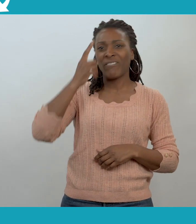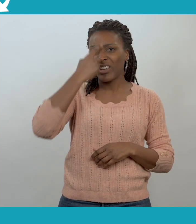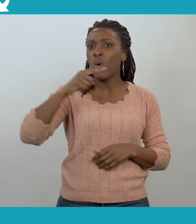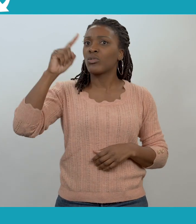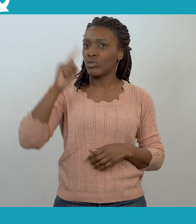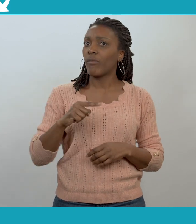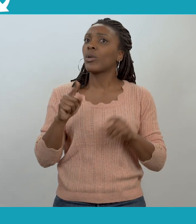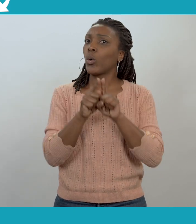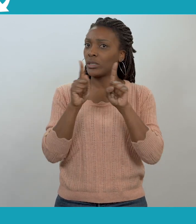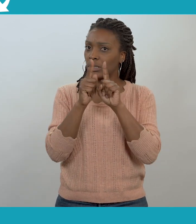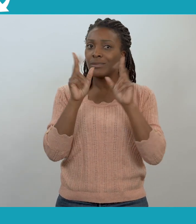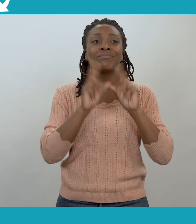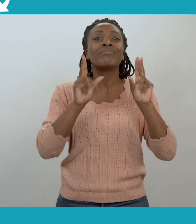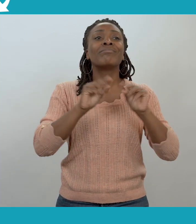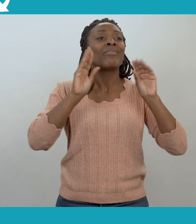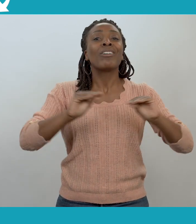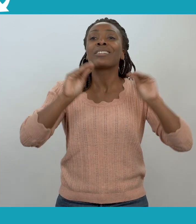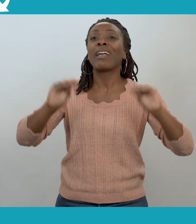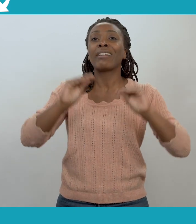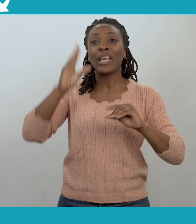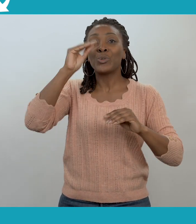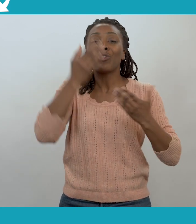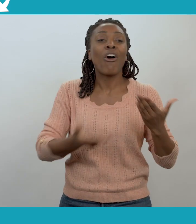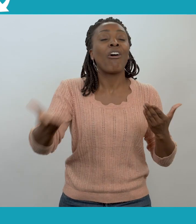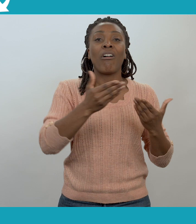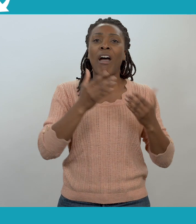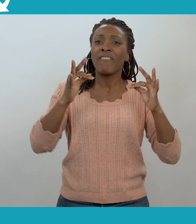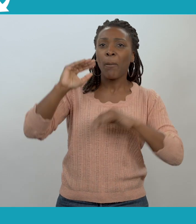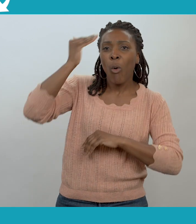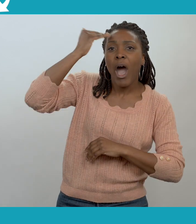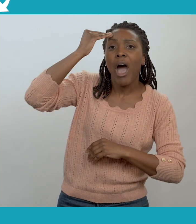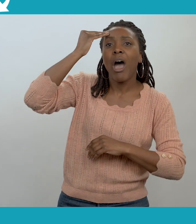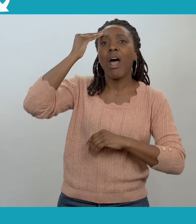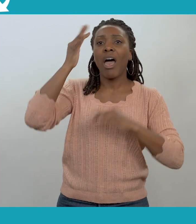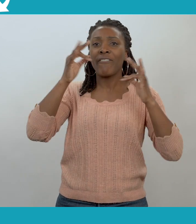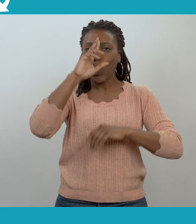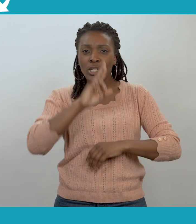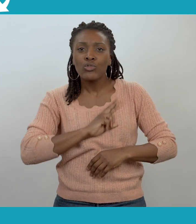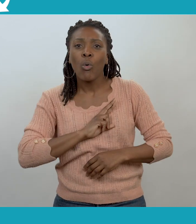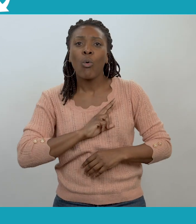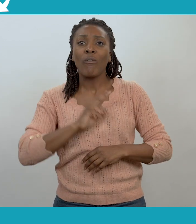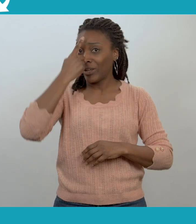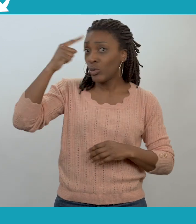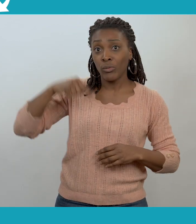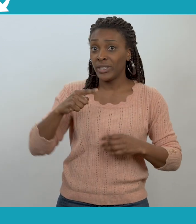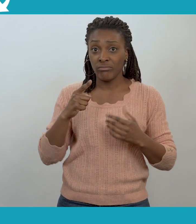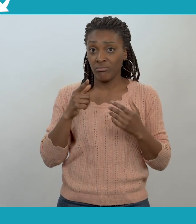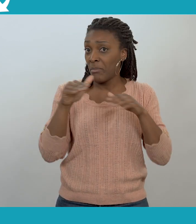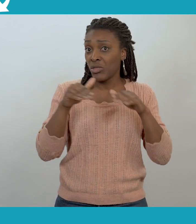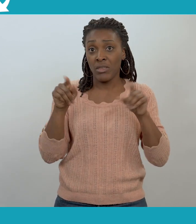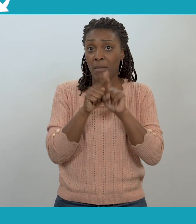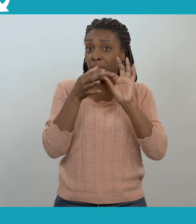siècles, se sont servis d'histoire pour enseigner à leurs étudiants sur des questions de morale, la religion et la